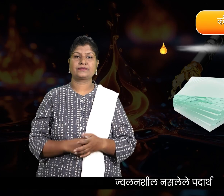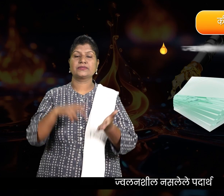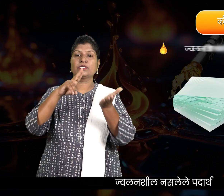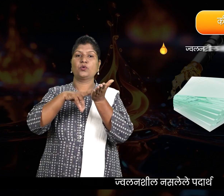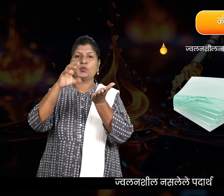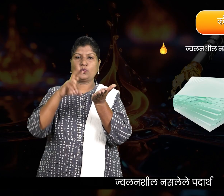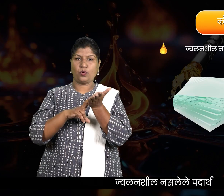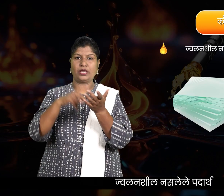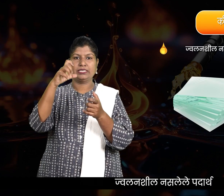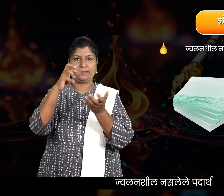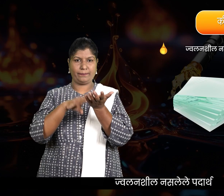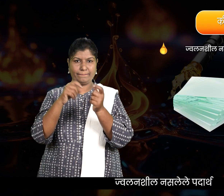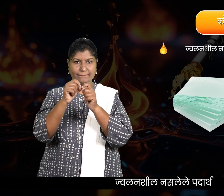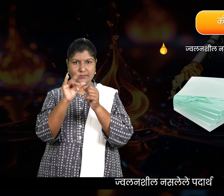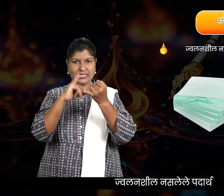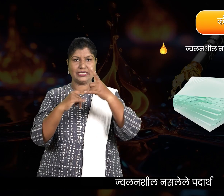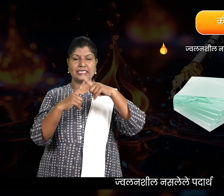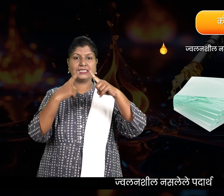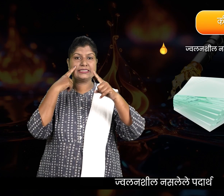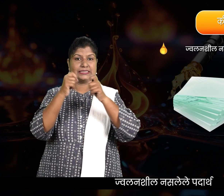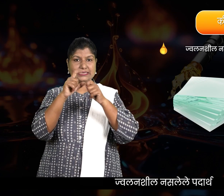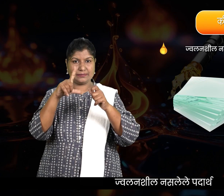ज्वलनशील नसलेले पदार्थ,